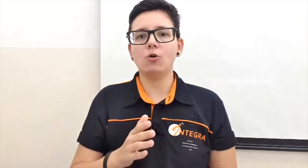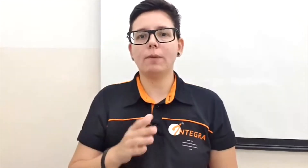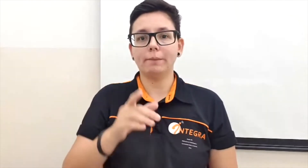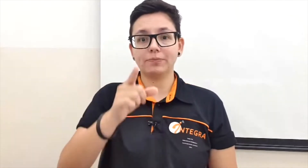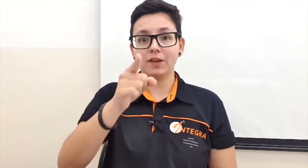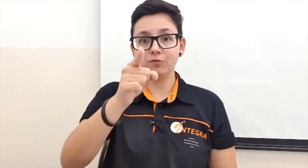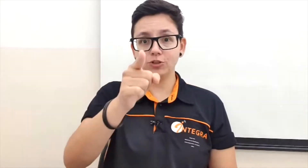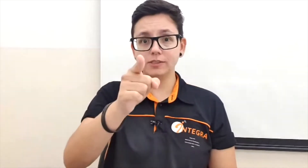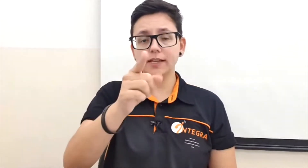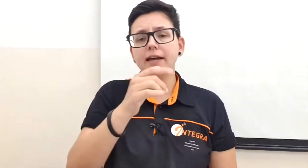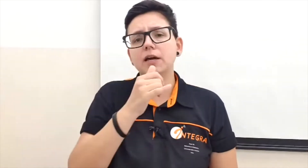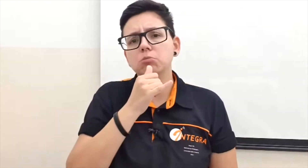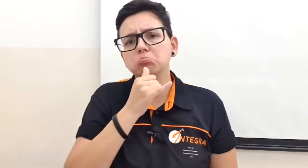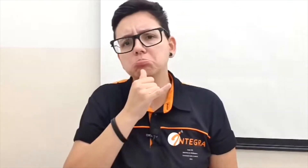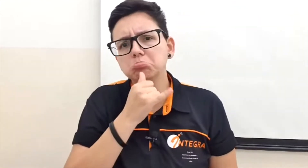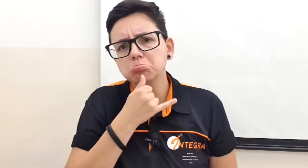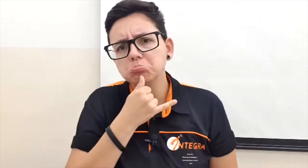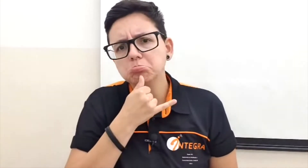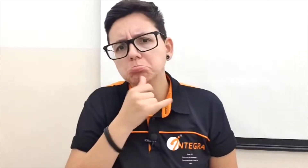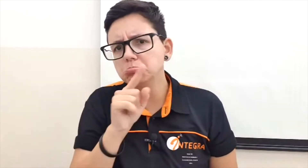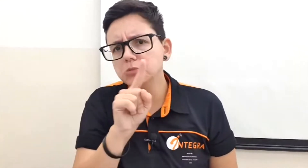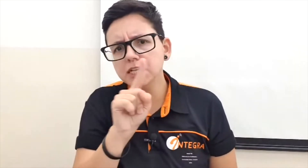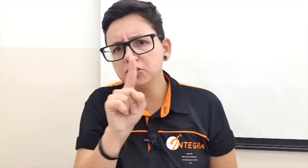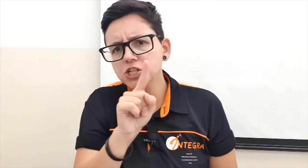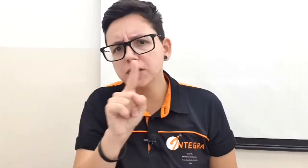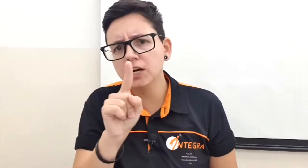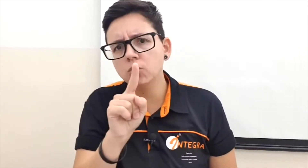calma. Você, triste não,